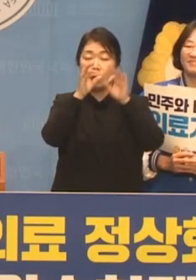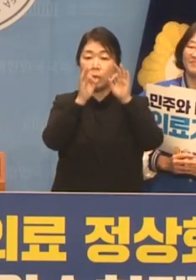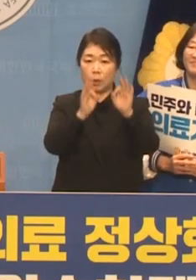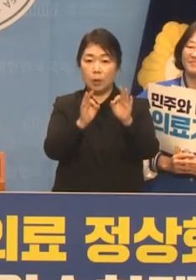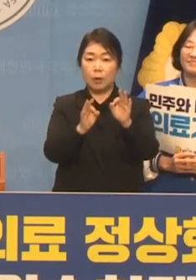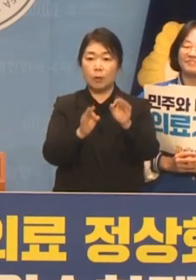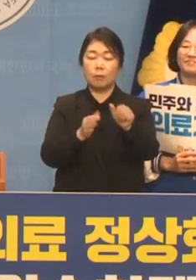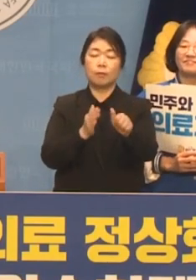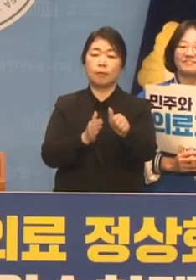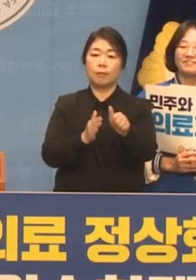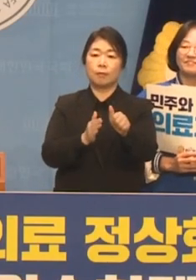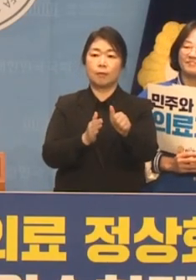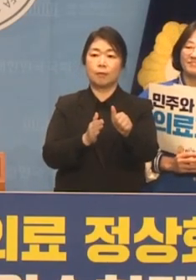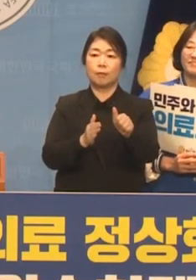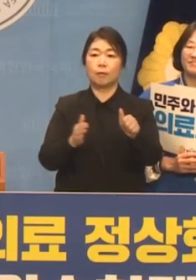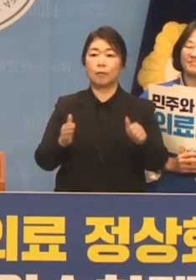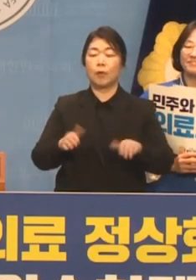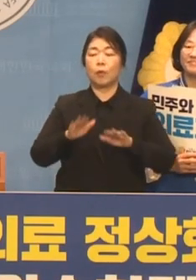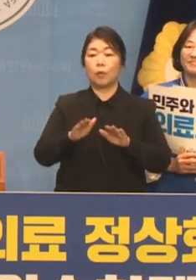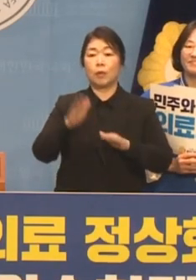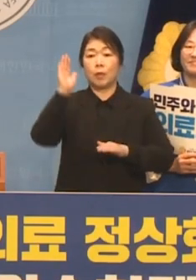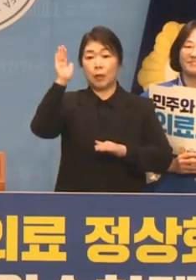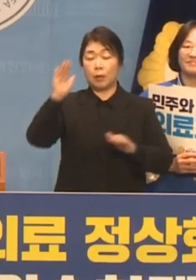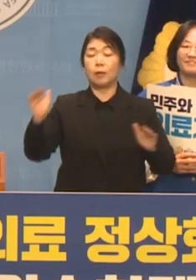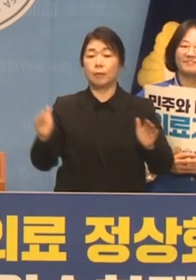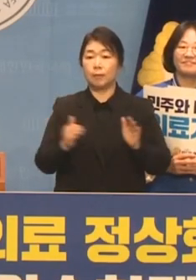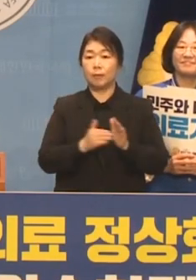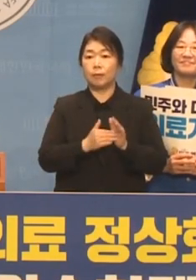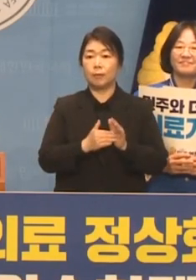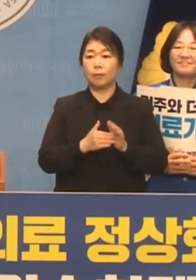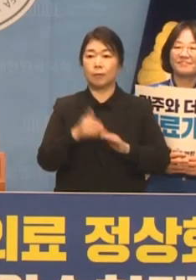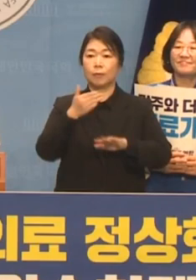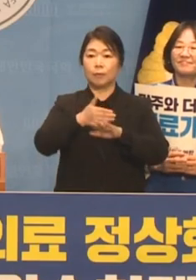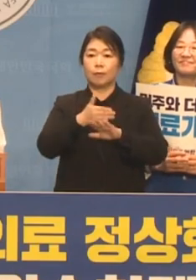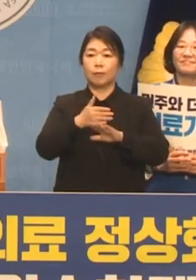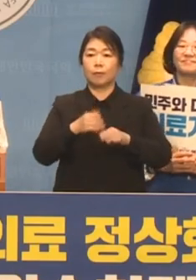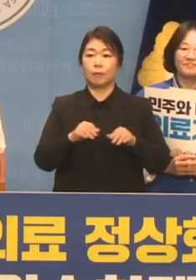당부드리겠습니다 이상으로 오늘 기재 회견 마치겠습니다